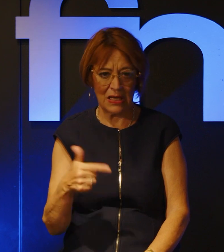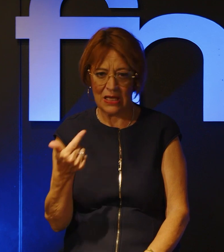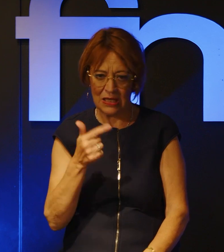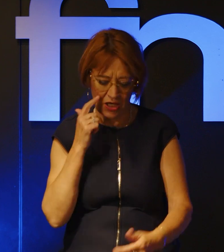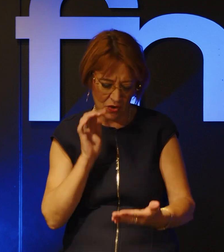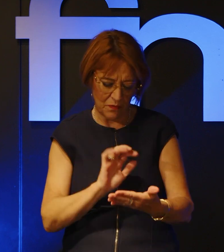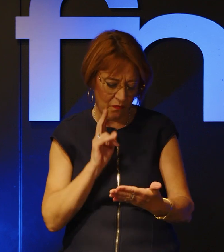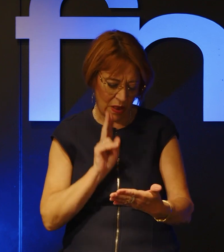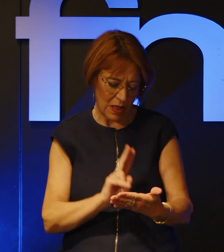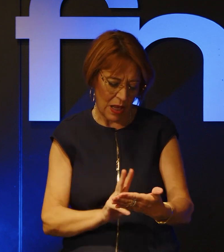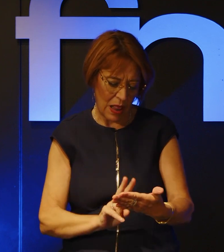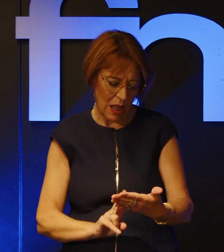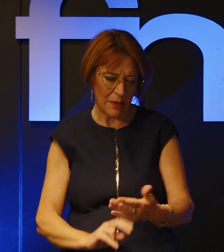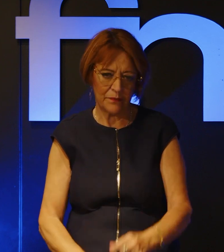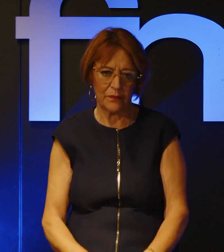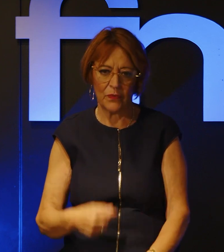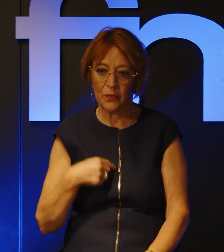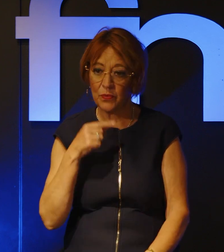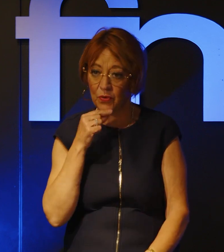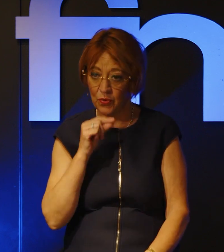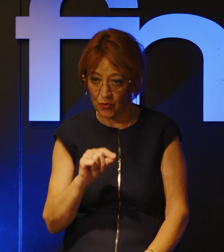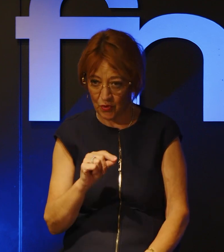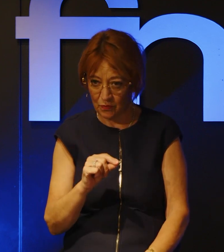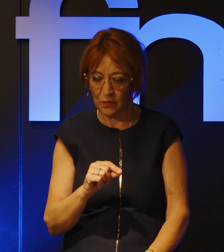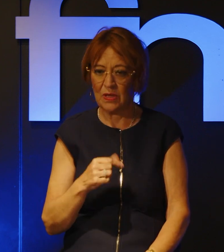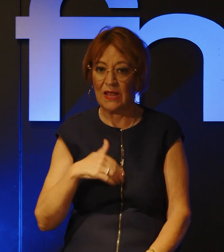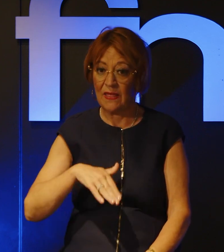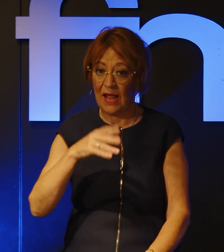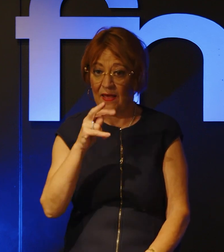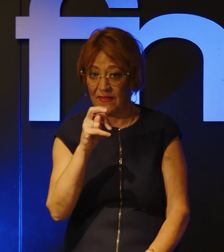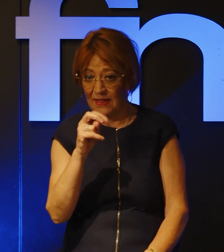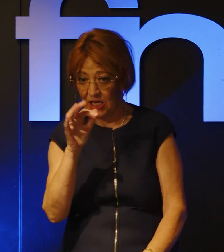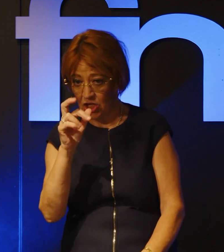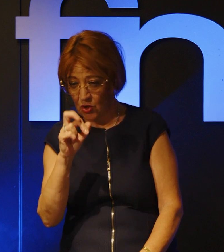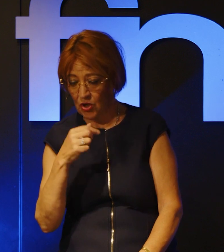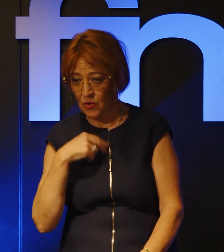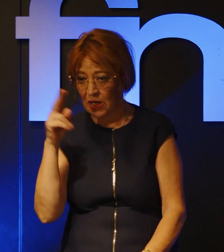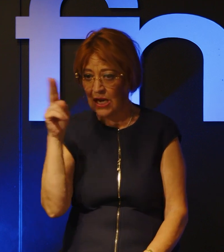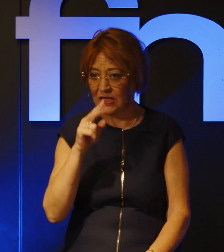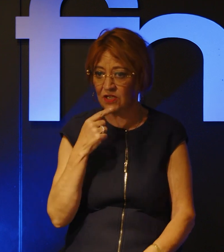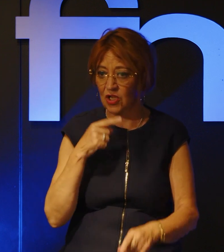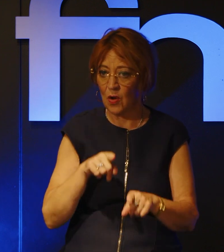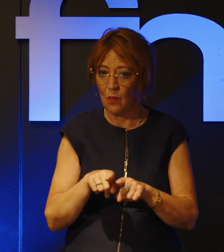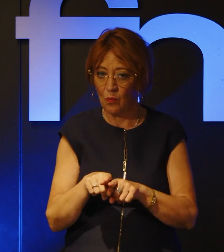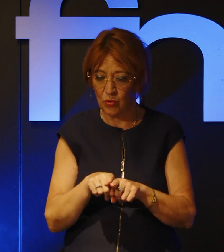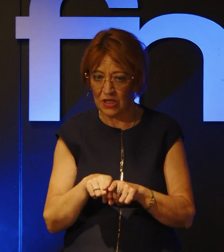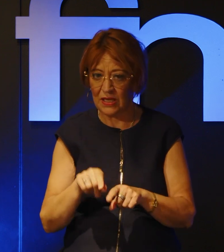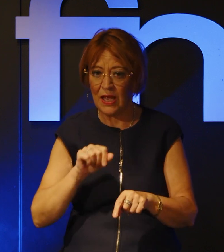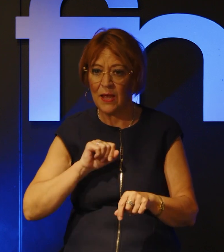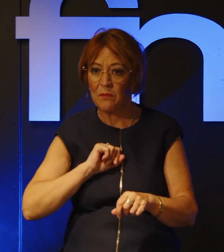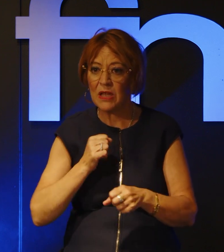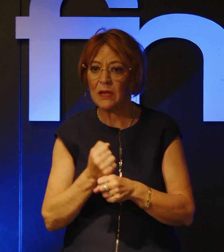vou ler o meu nome é Alice Joana Gonçalves Tenho 38 anos sou artista política a minha